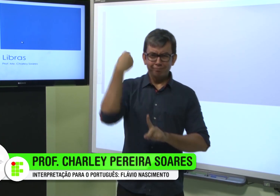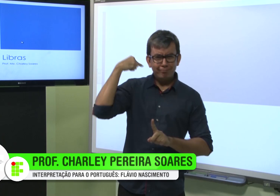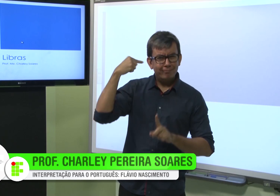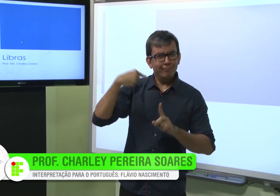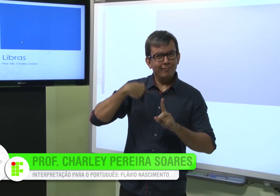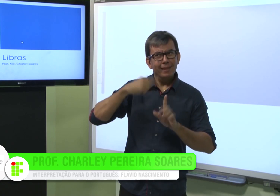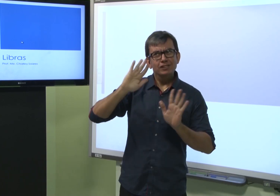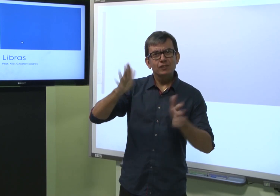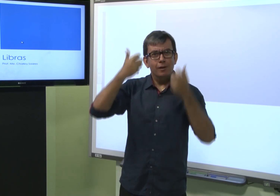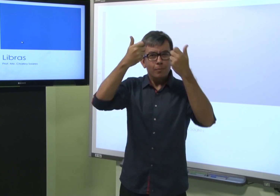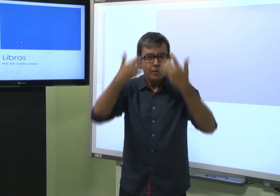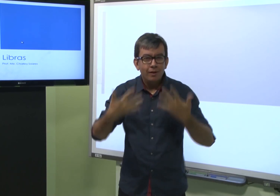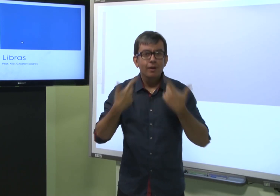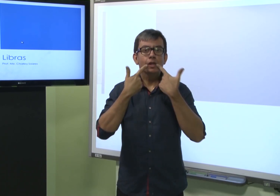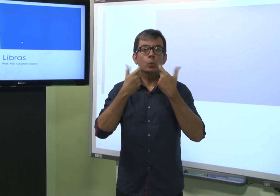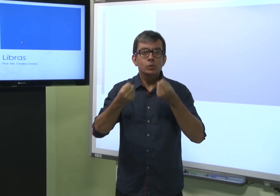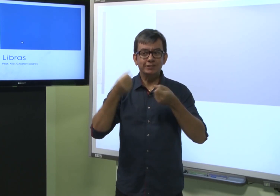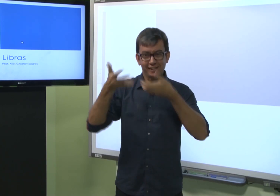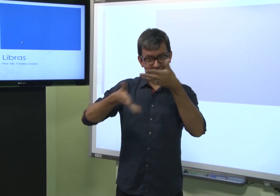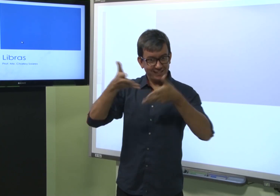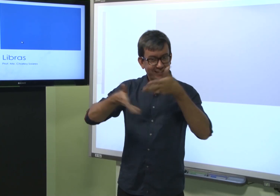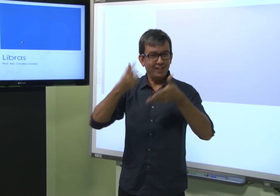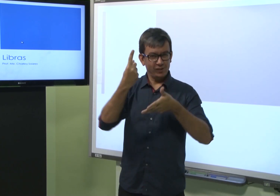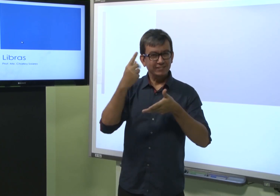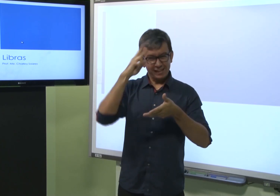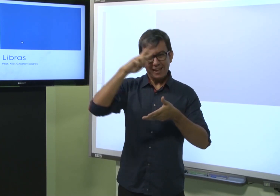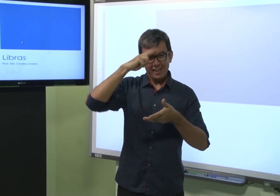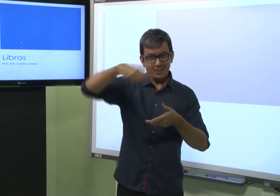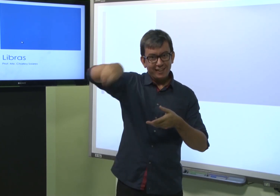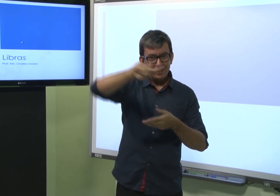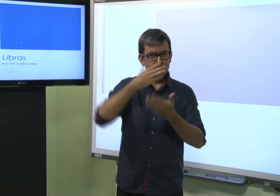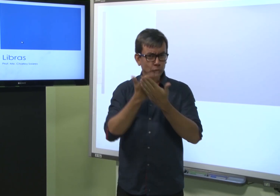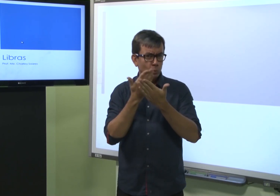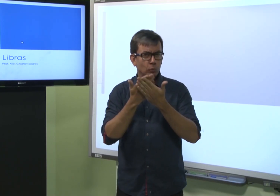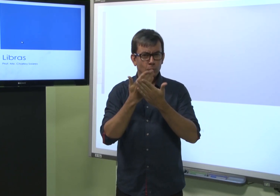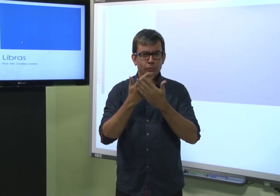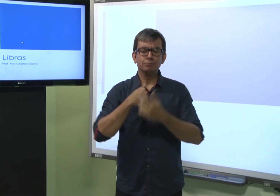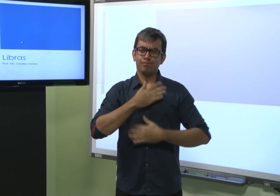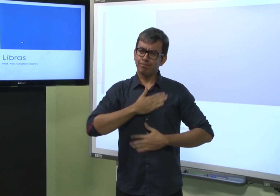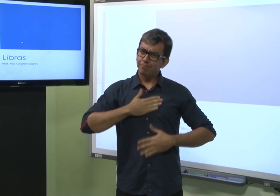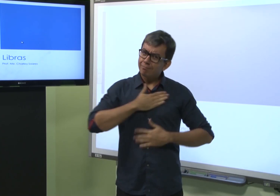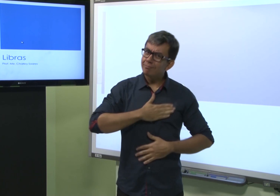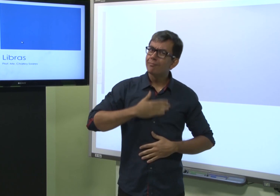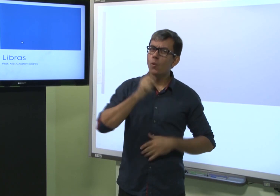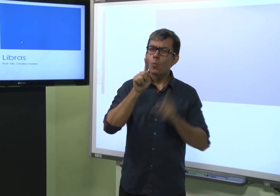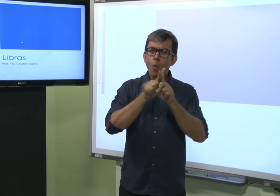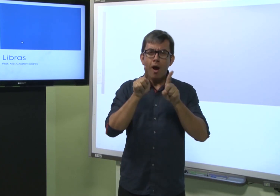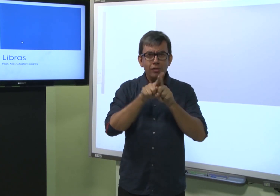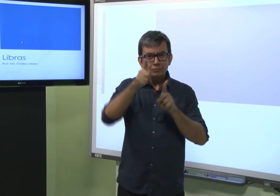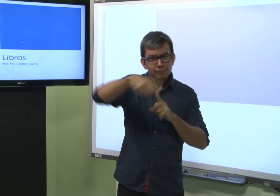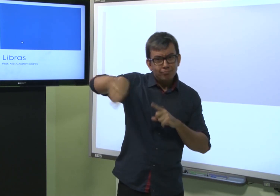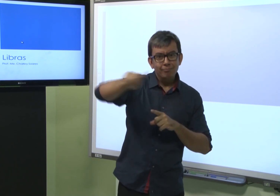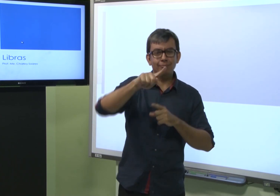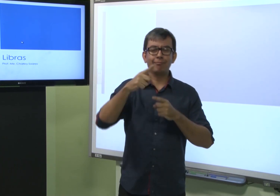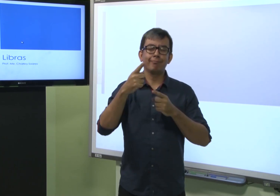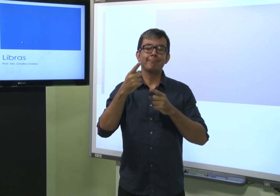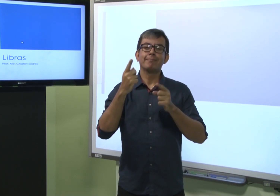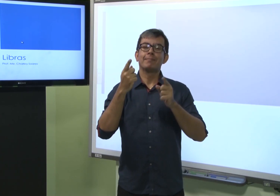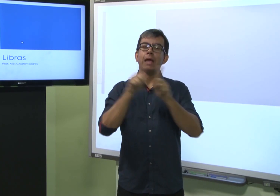Vocês lembram de mim? Eu já expliquei Linguística da Libras 1, lembra que nós estudamos,